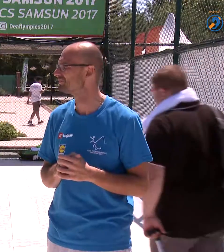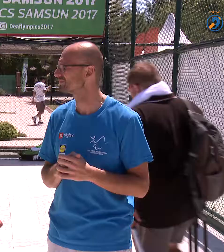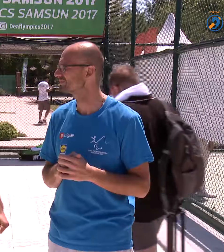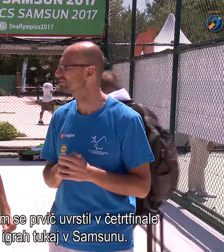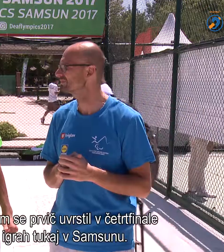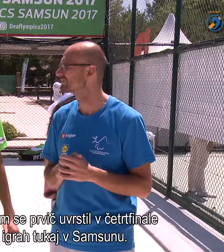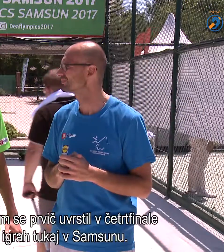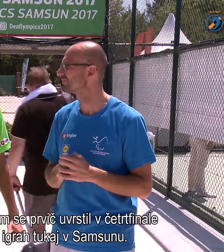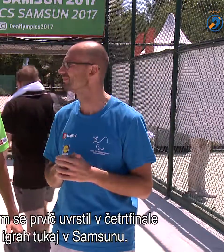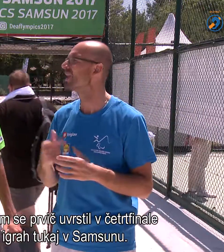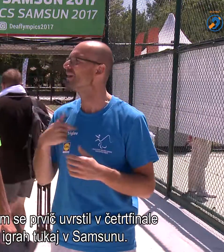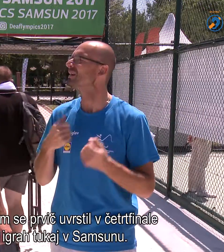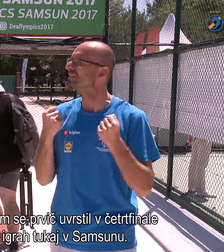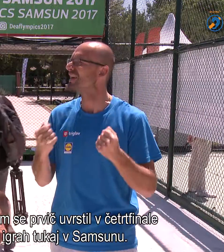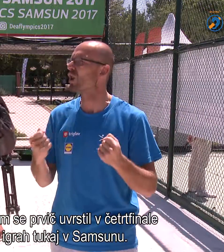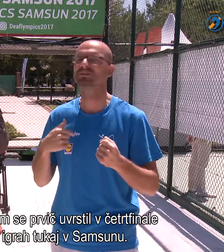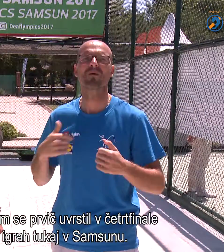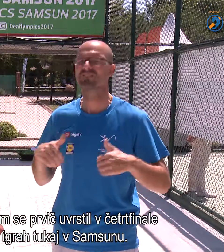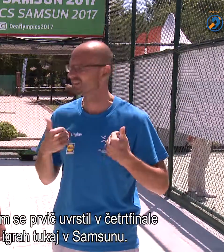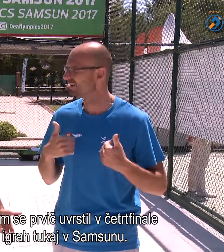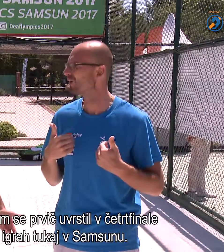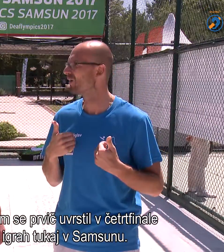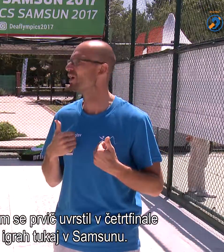Jaz vesel sem, so te finale.